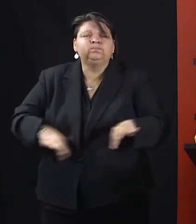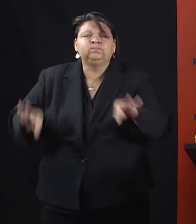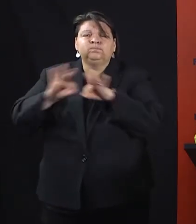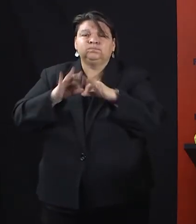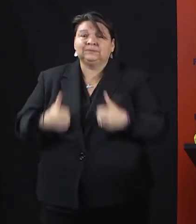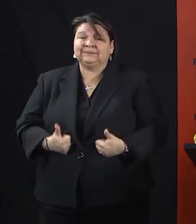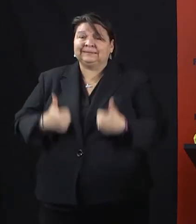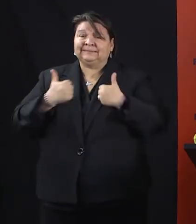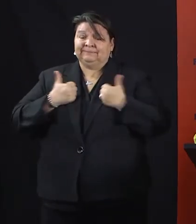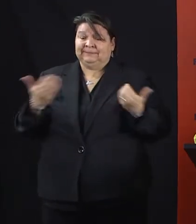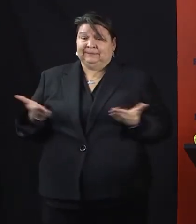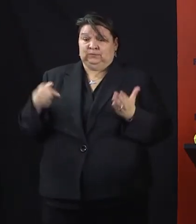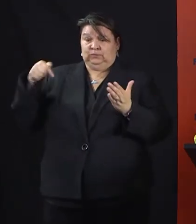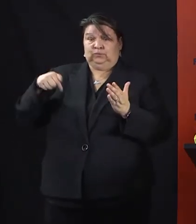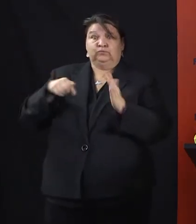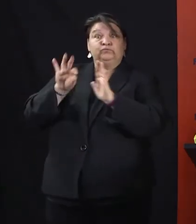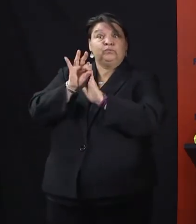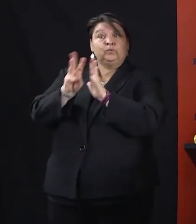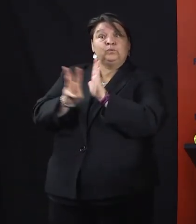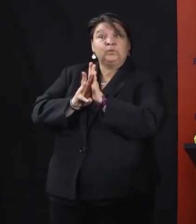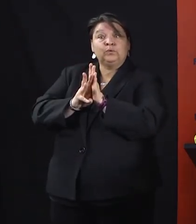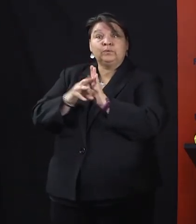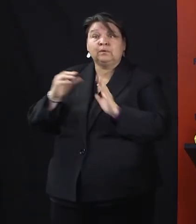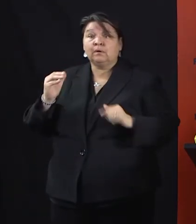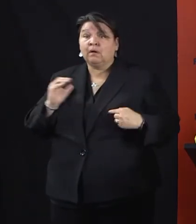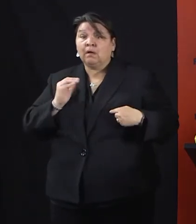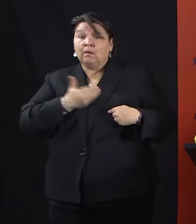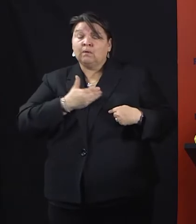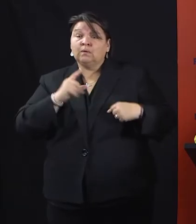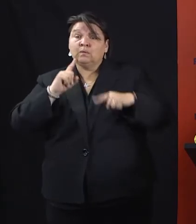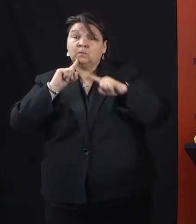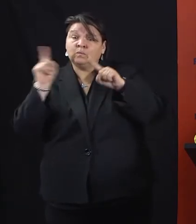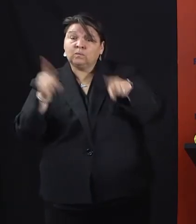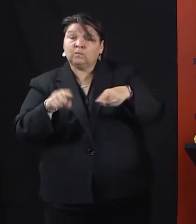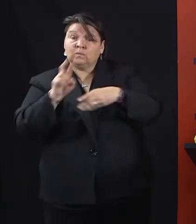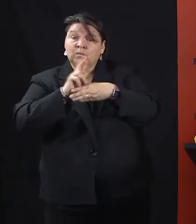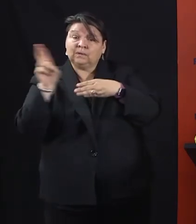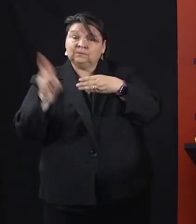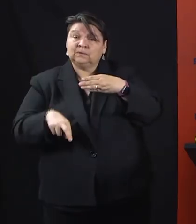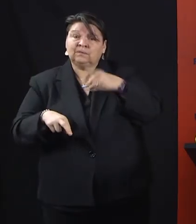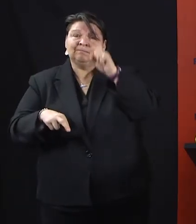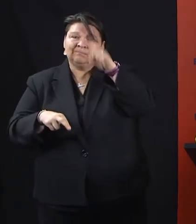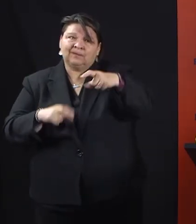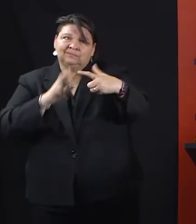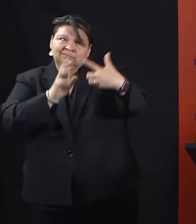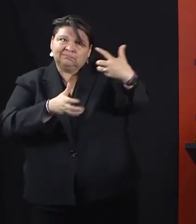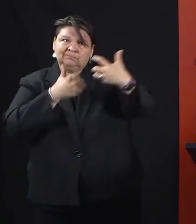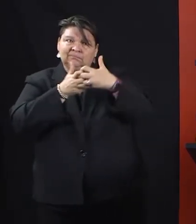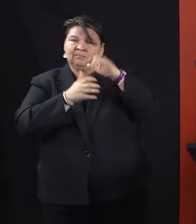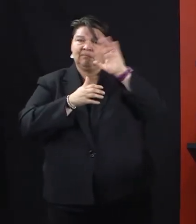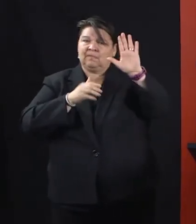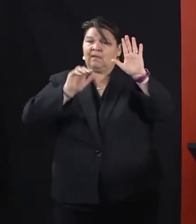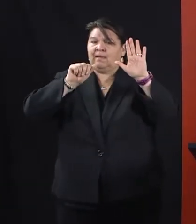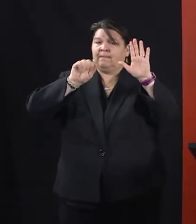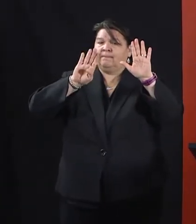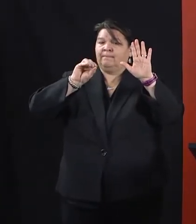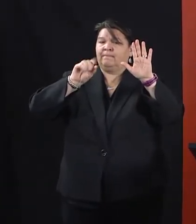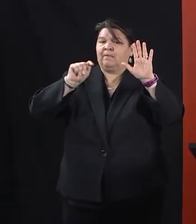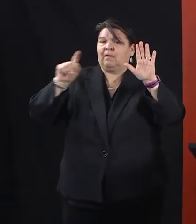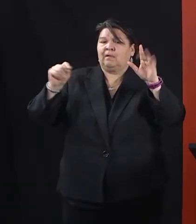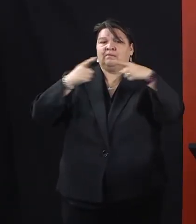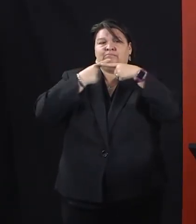are consistent with the governor's order. El día de ayer, como muchos de ustedes saben, el gobernador Abbott hizo una